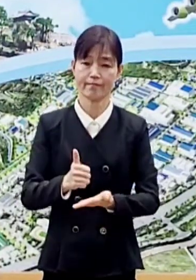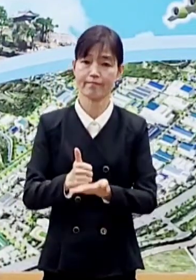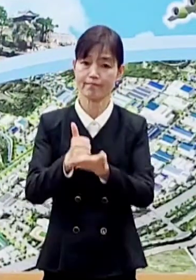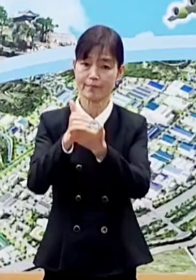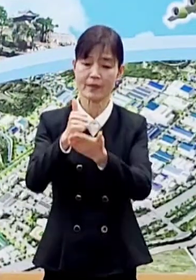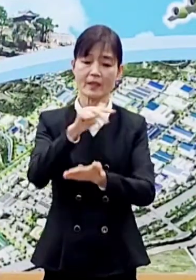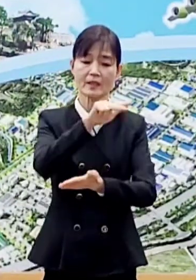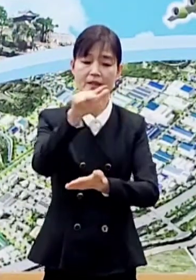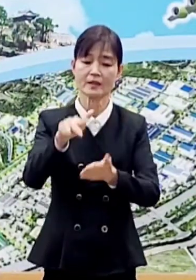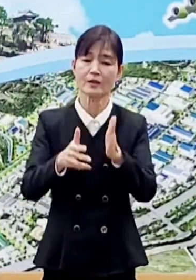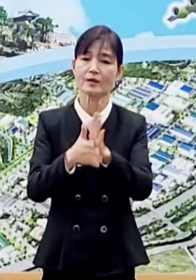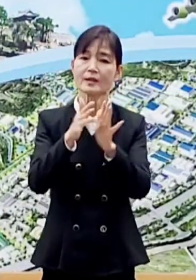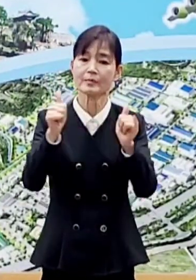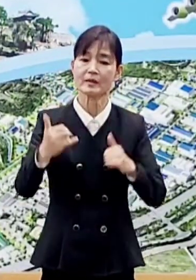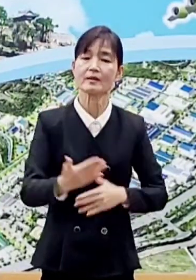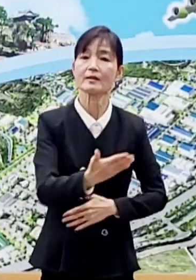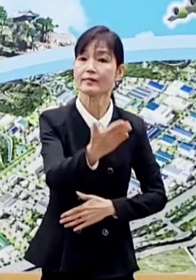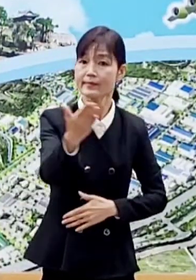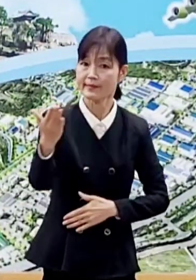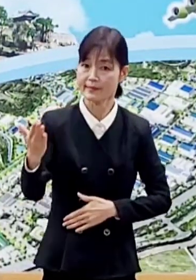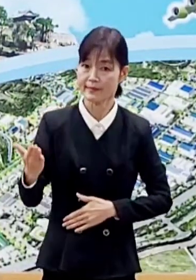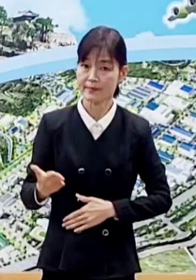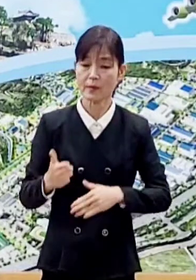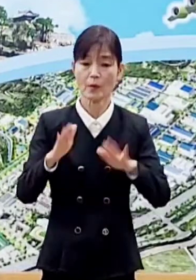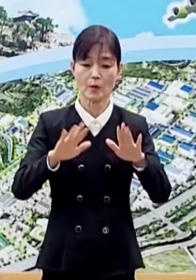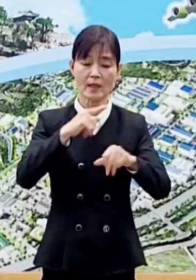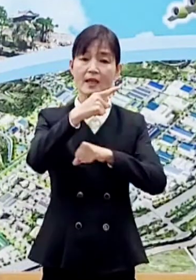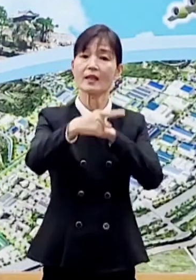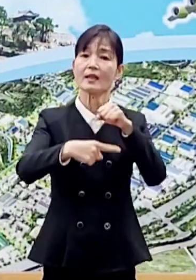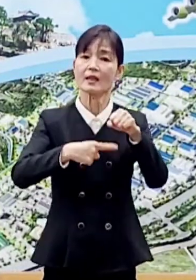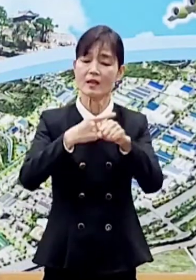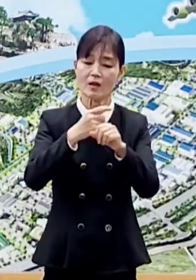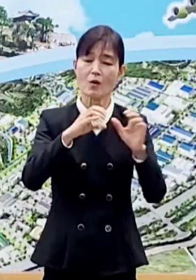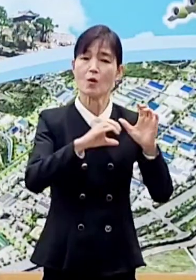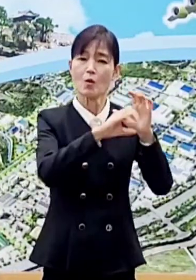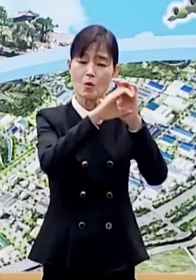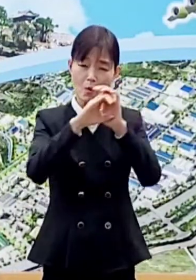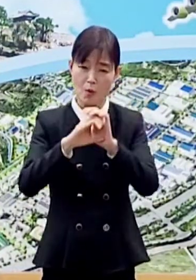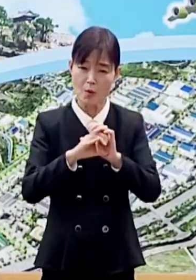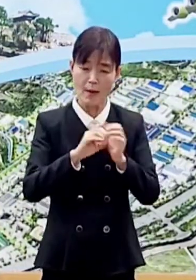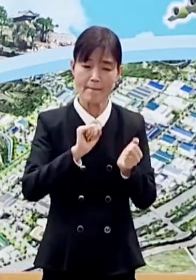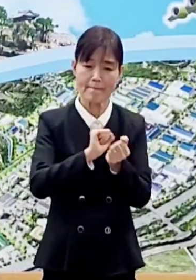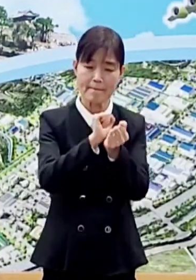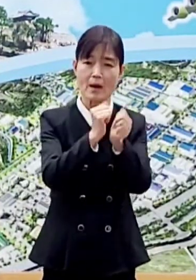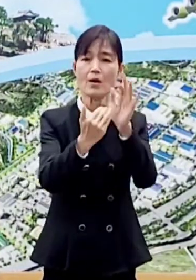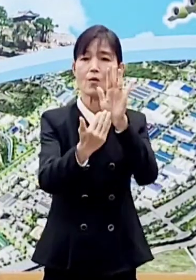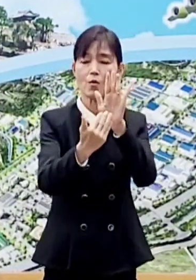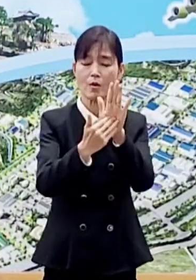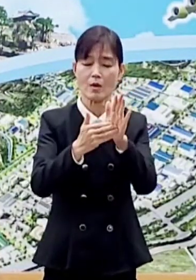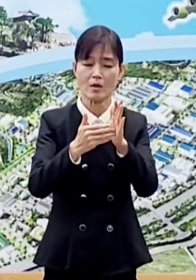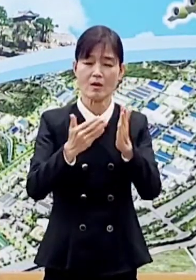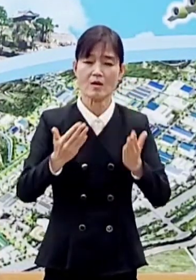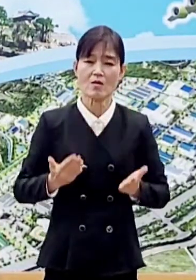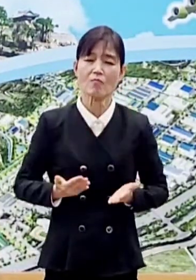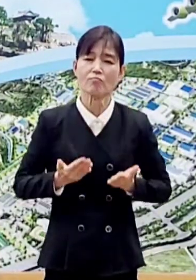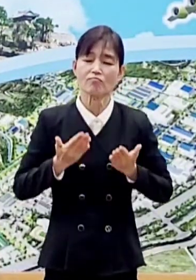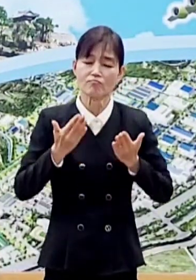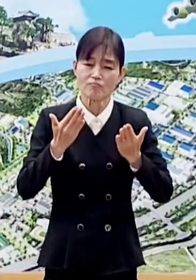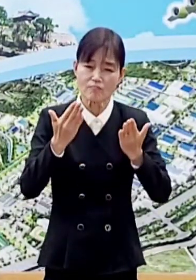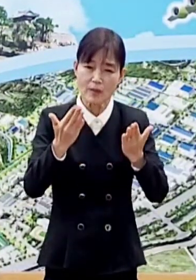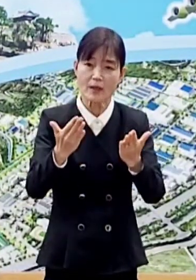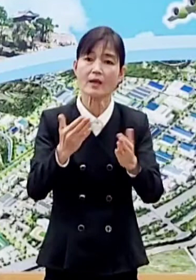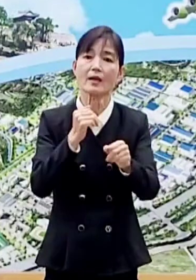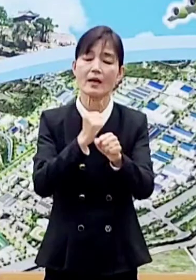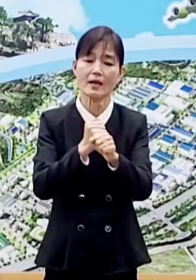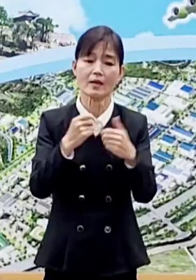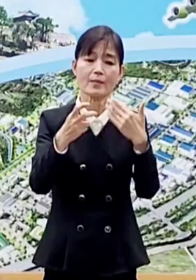존경하는 36만 진주시민 여러분, 올 한 해도 코로나19 방역을 위하여 헌신해 주신